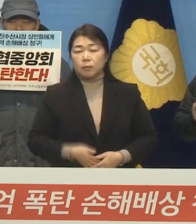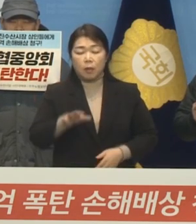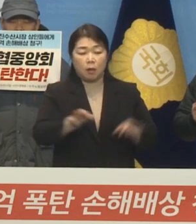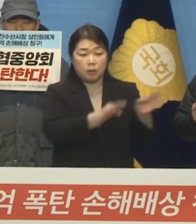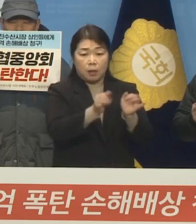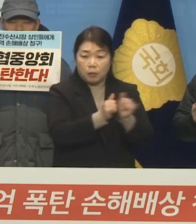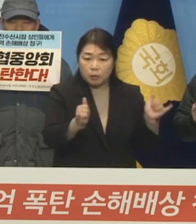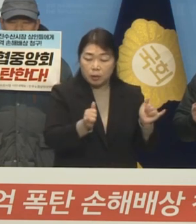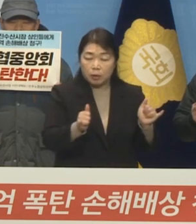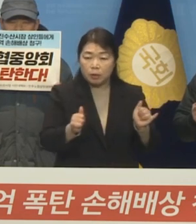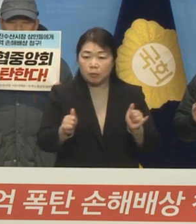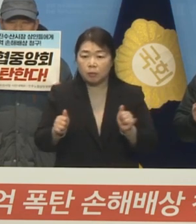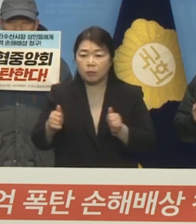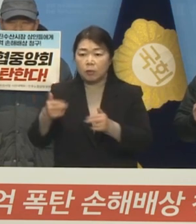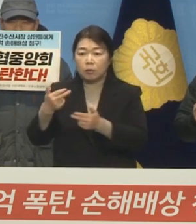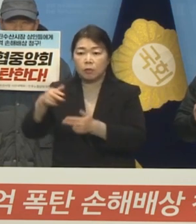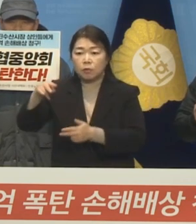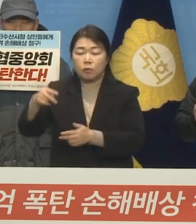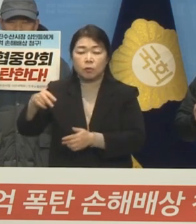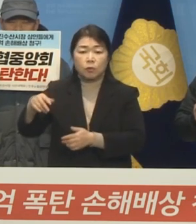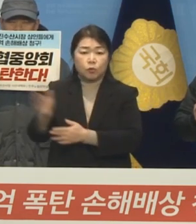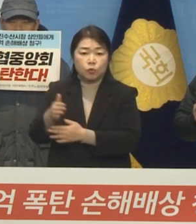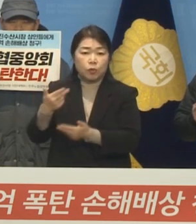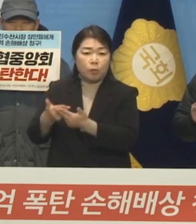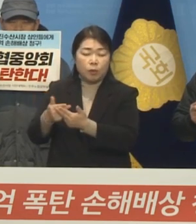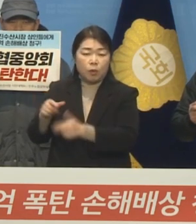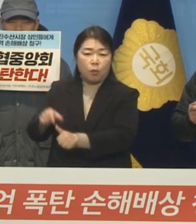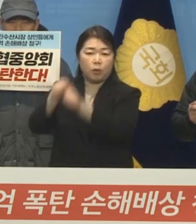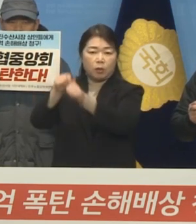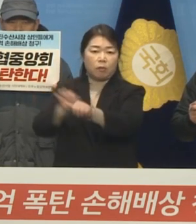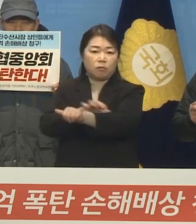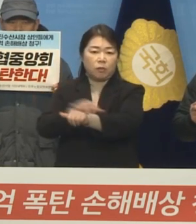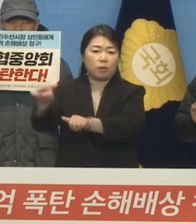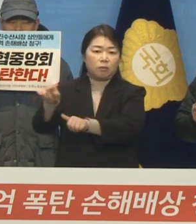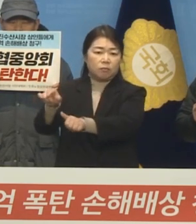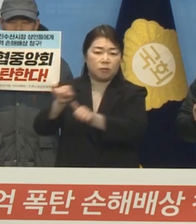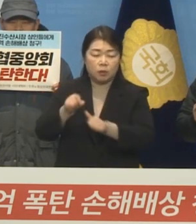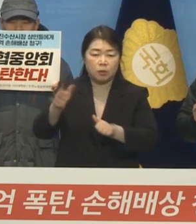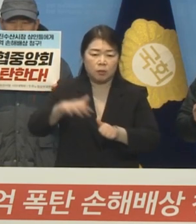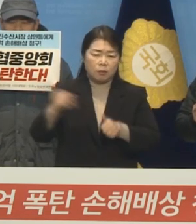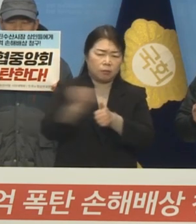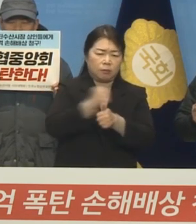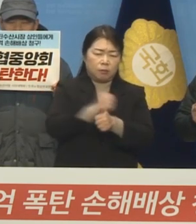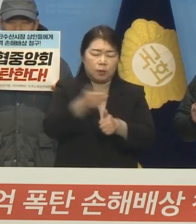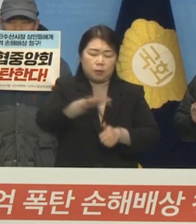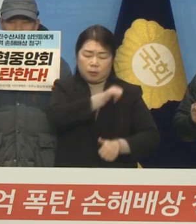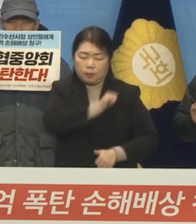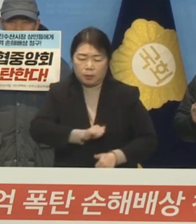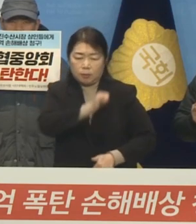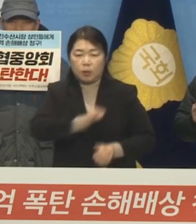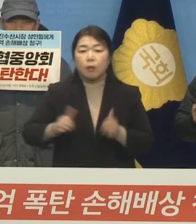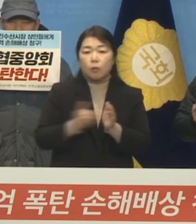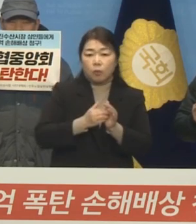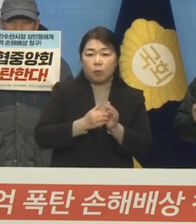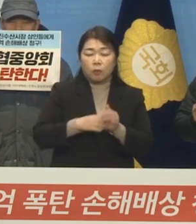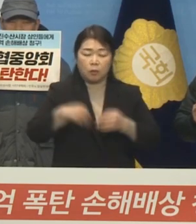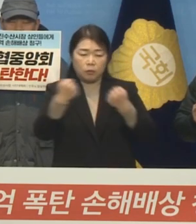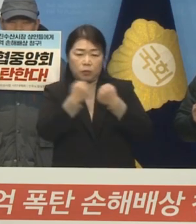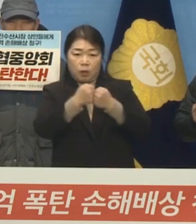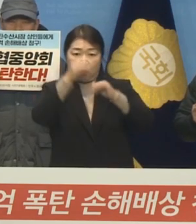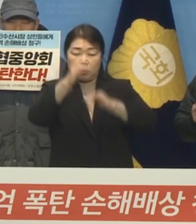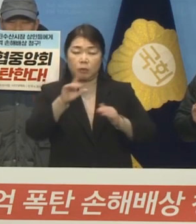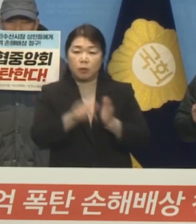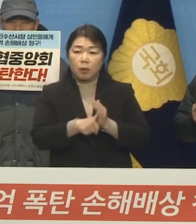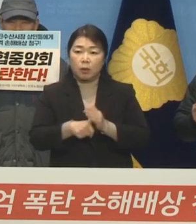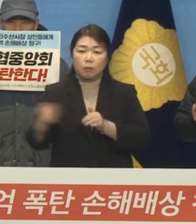수협에서 고용한 용역 깡패들에 의해 수많은 폭행 속에서도 버티었으며 심지어 투쟁 과정에서 수협